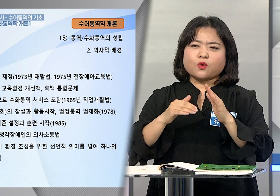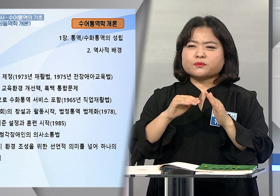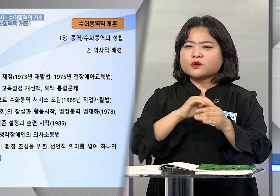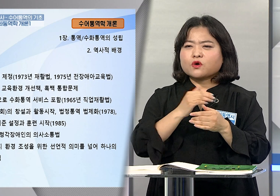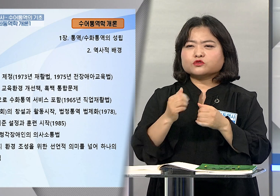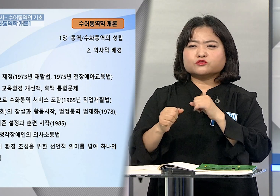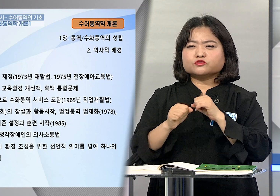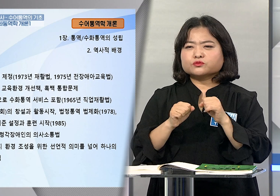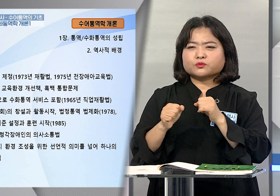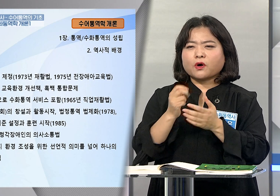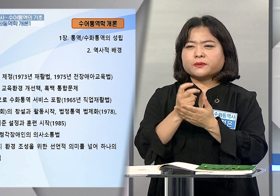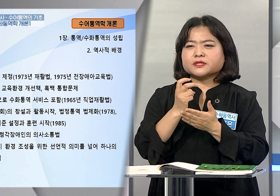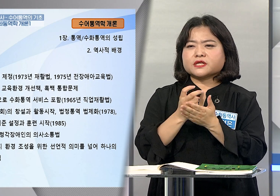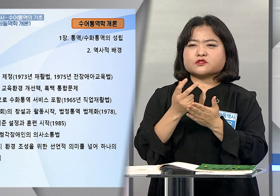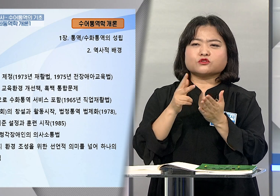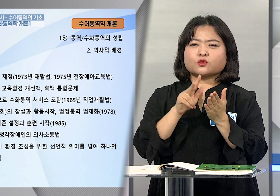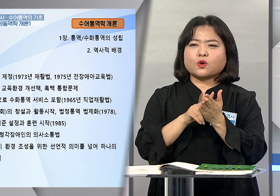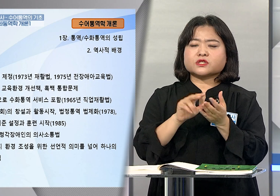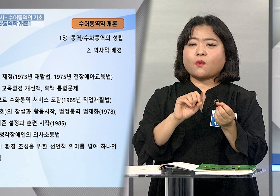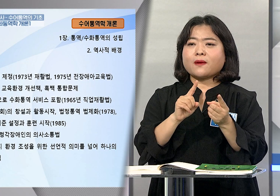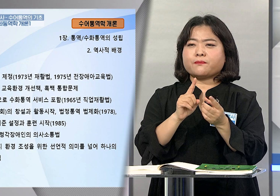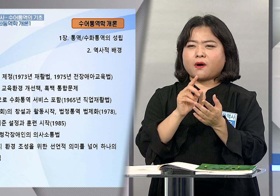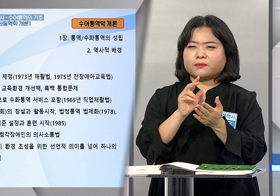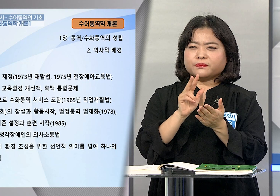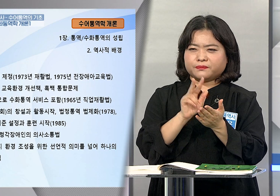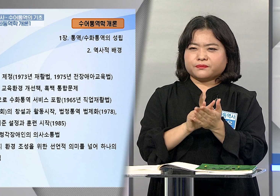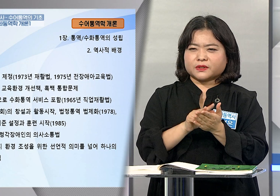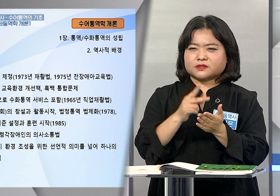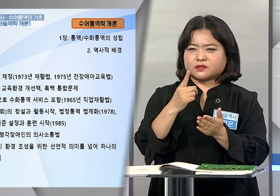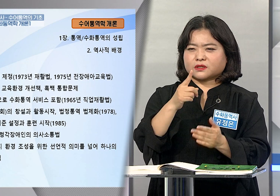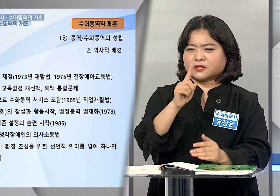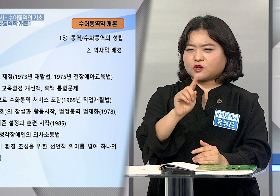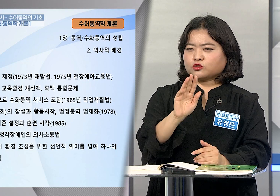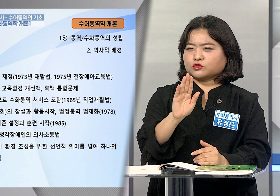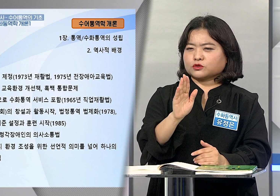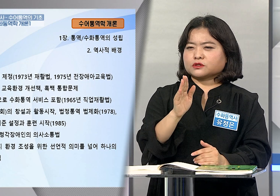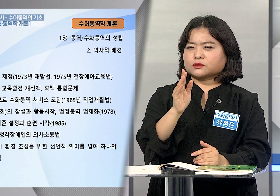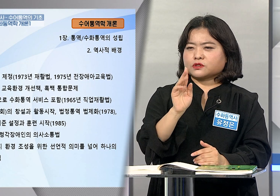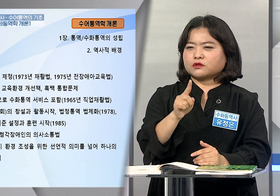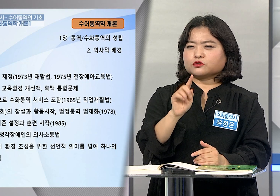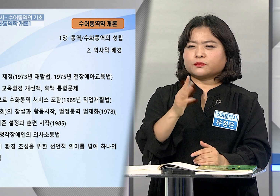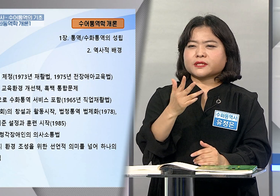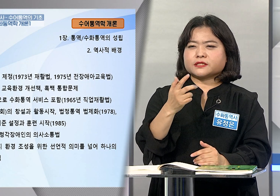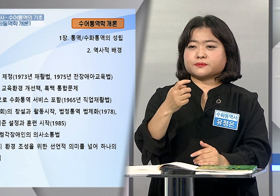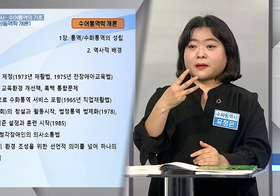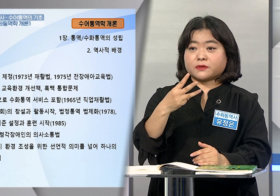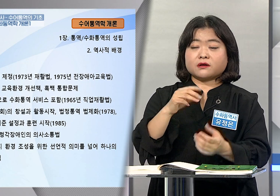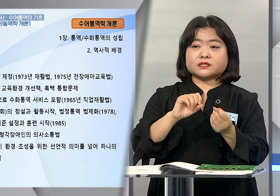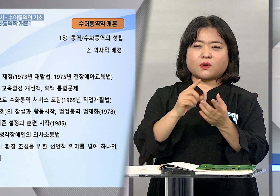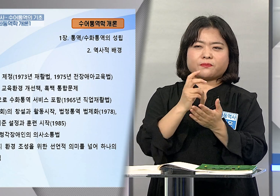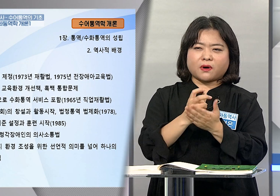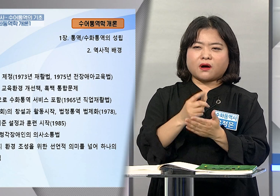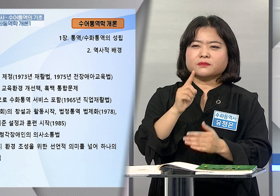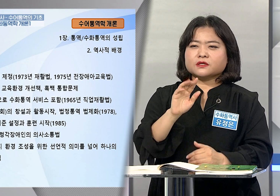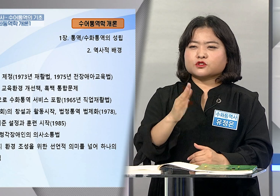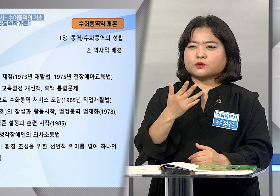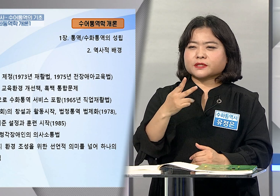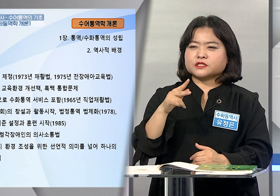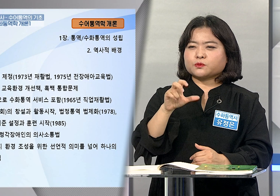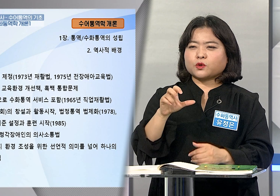민권운동과 공민권법의 제정으로 재활법 1973년